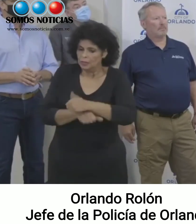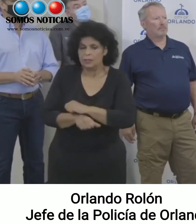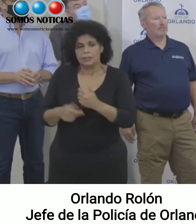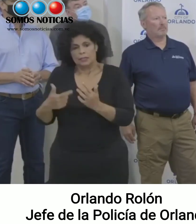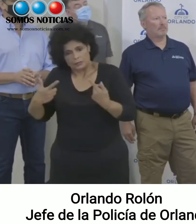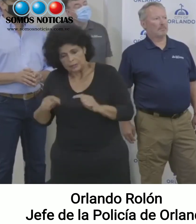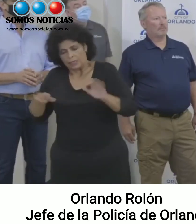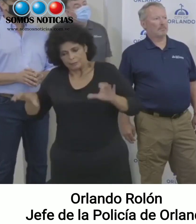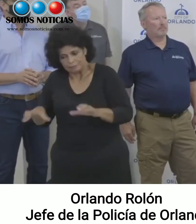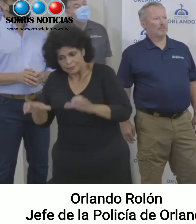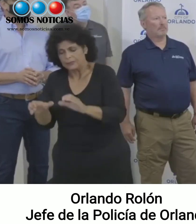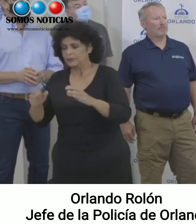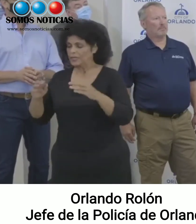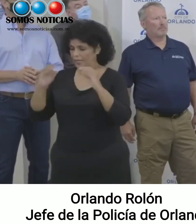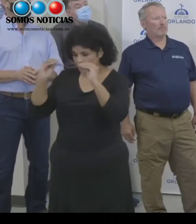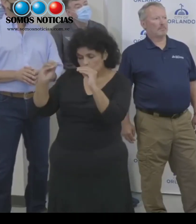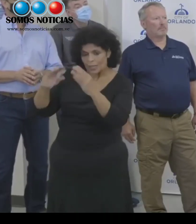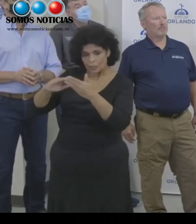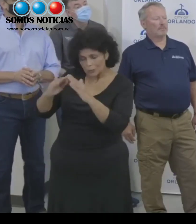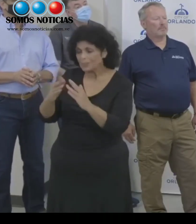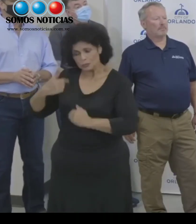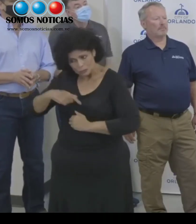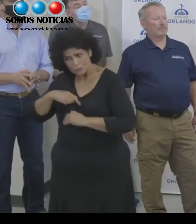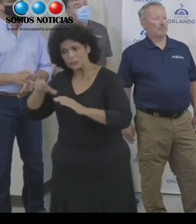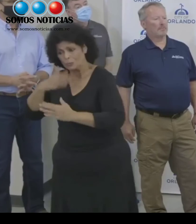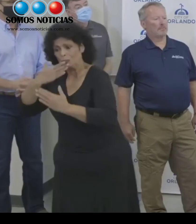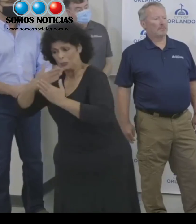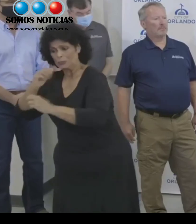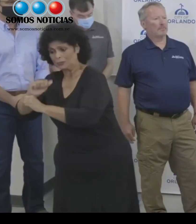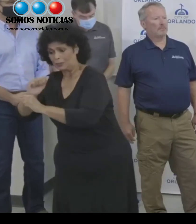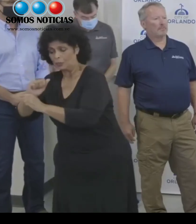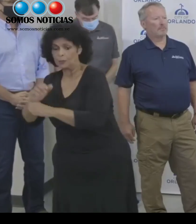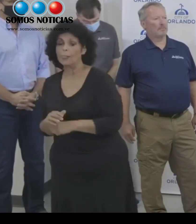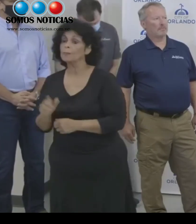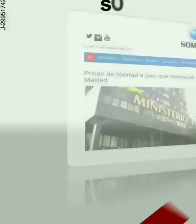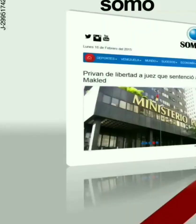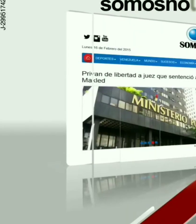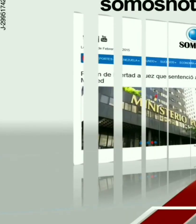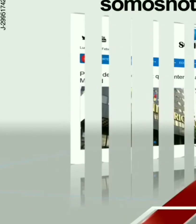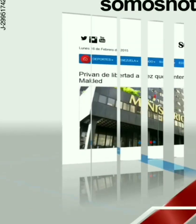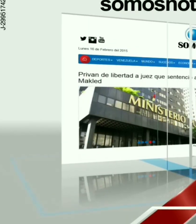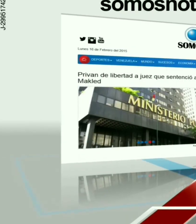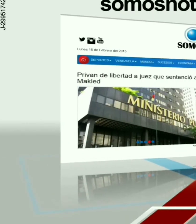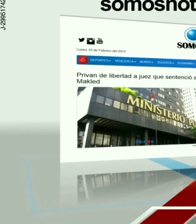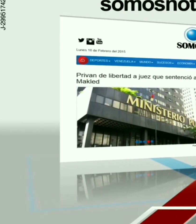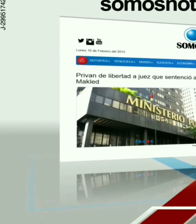ciudadanía del buen trabajo que estamos haciendo. So, basically, in a nutshell, what the question...